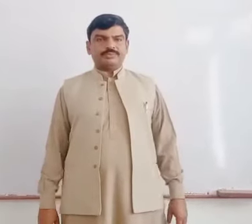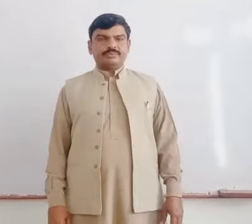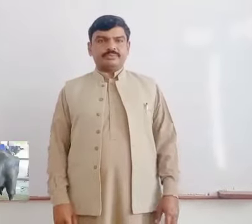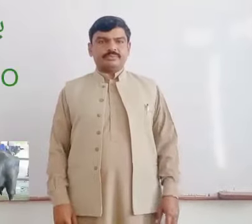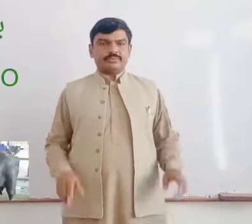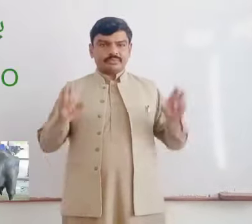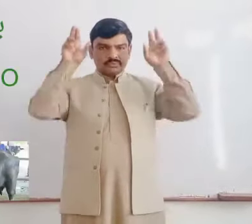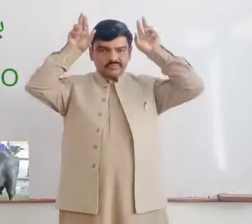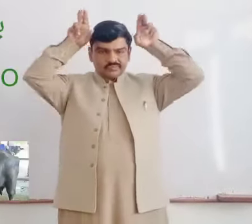भैंस,